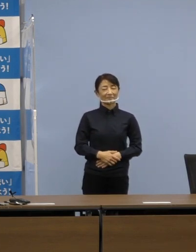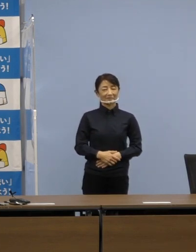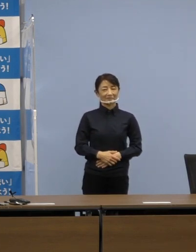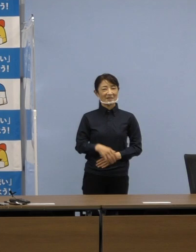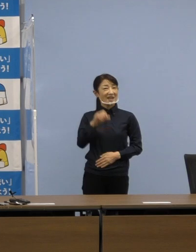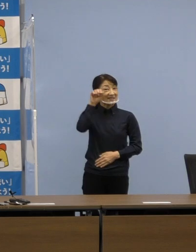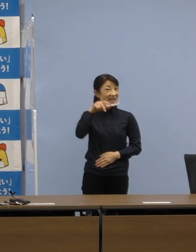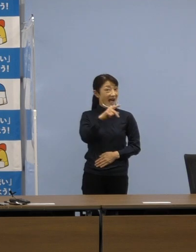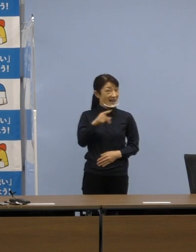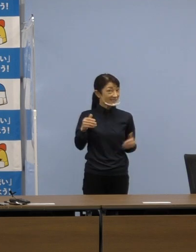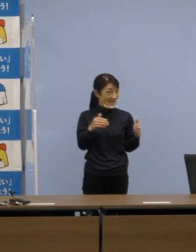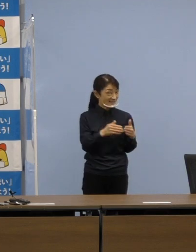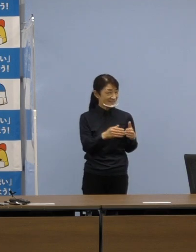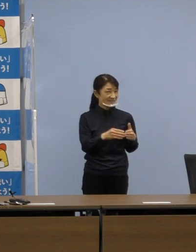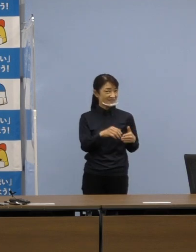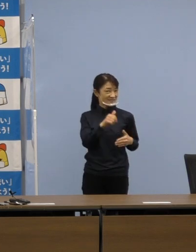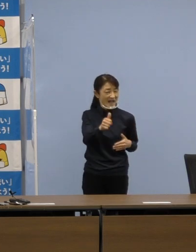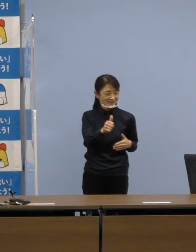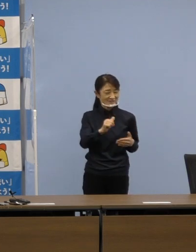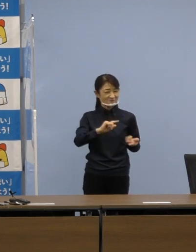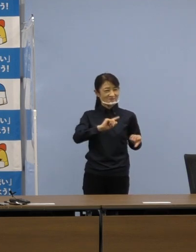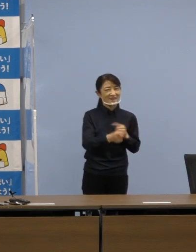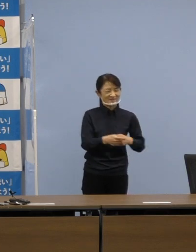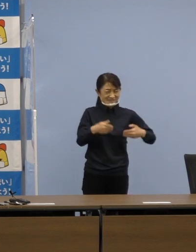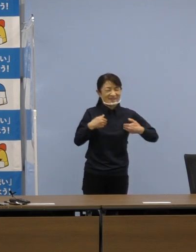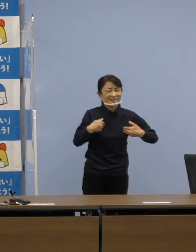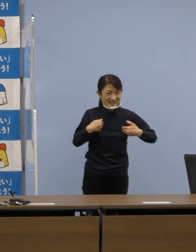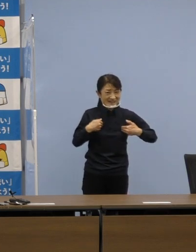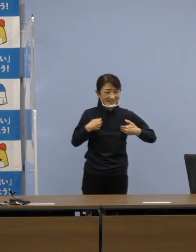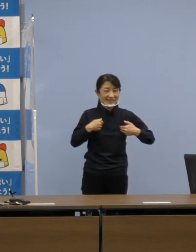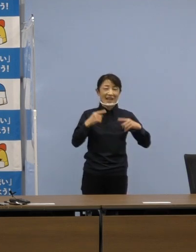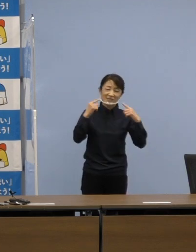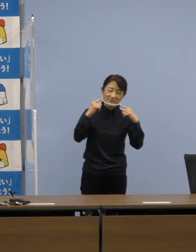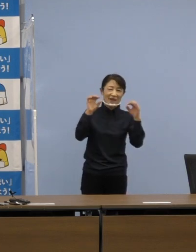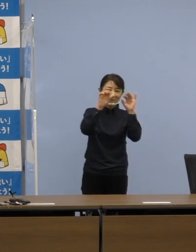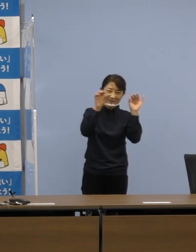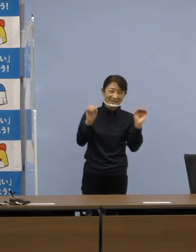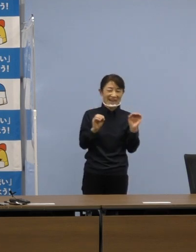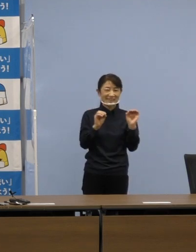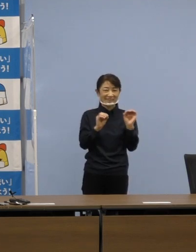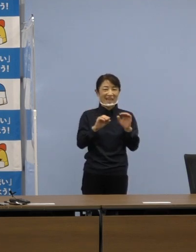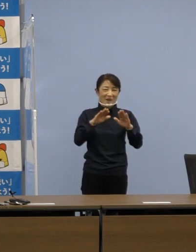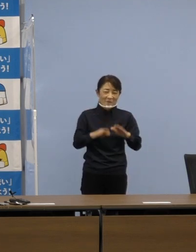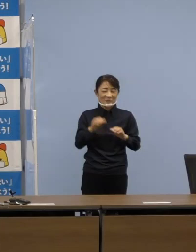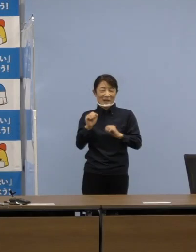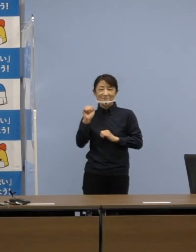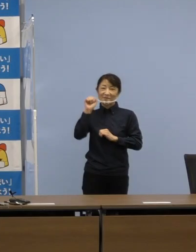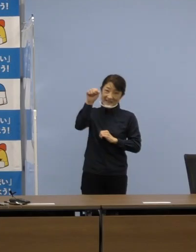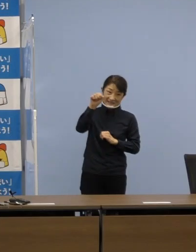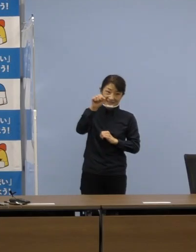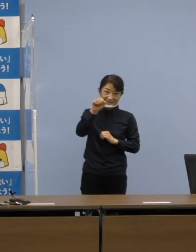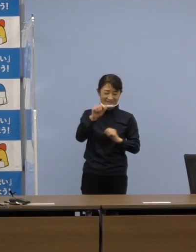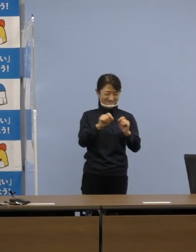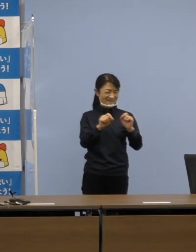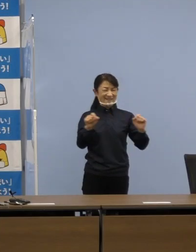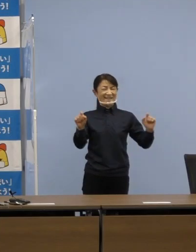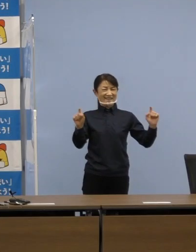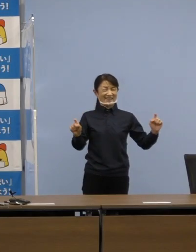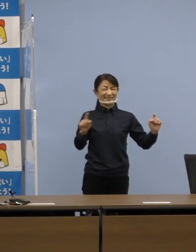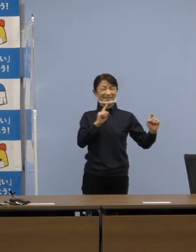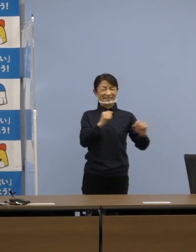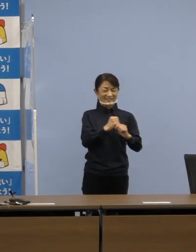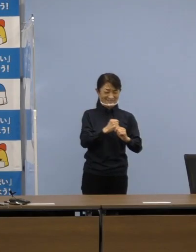ニャーガサキニャイスチェンジセニャスマイルキラリココガン頑張るニャン、すみません滑舌悪いんですけ